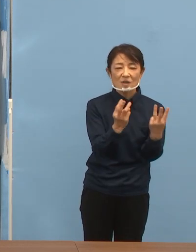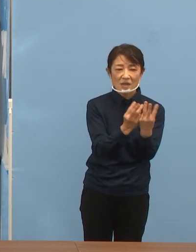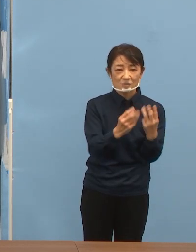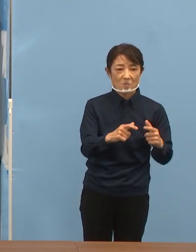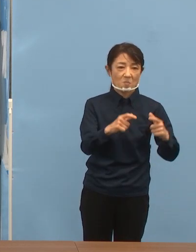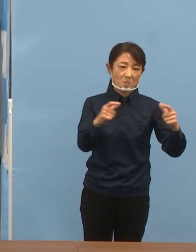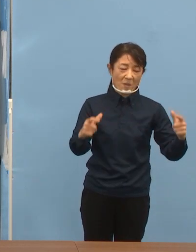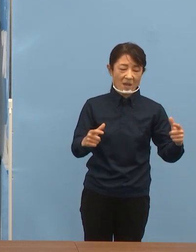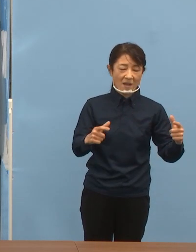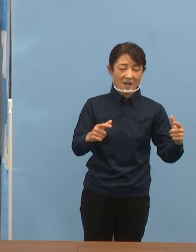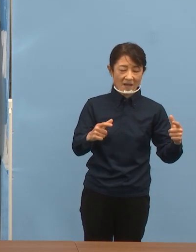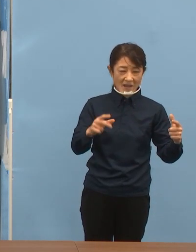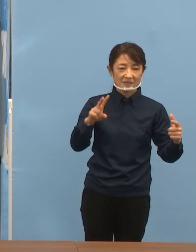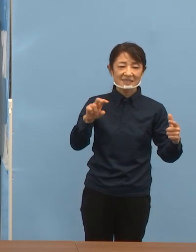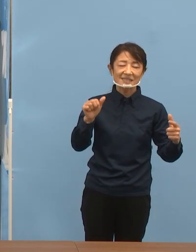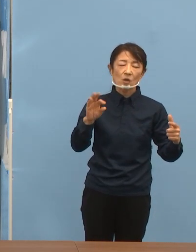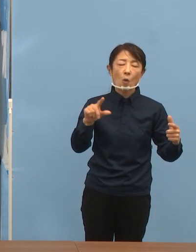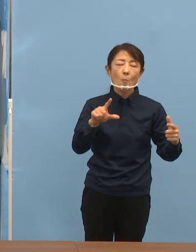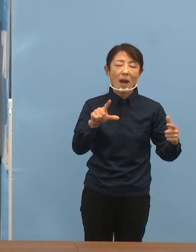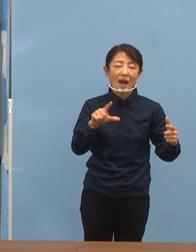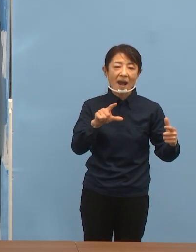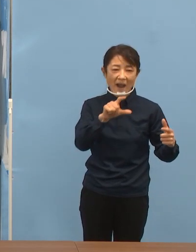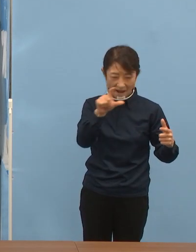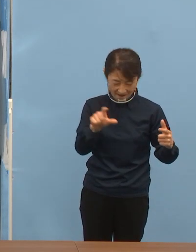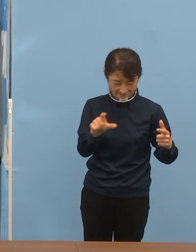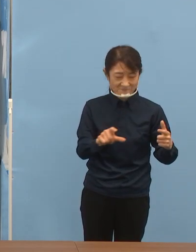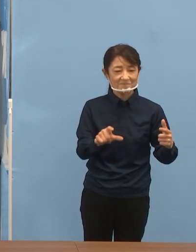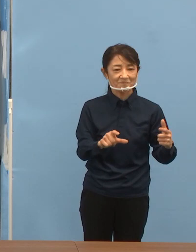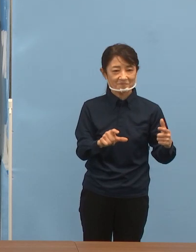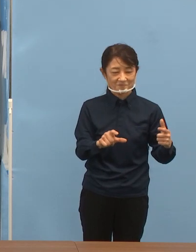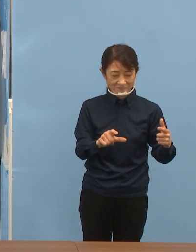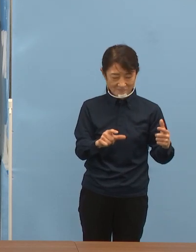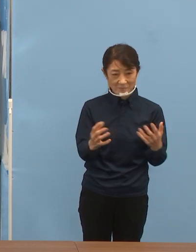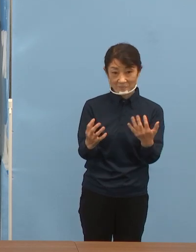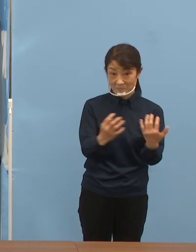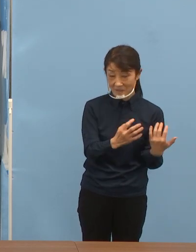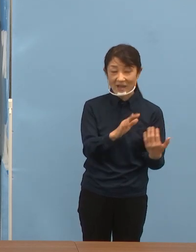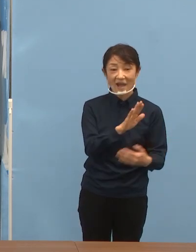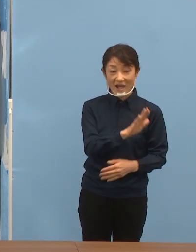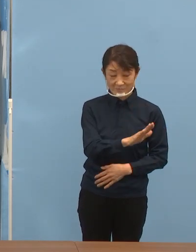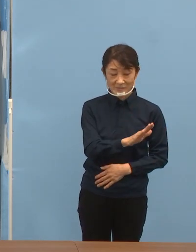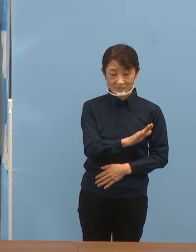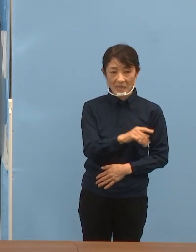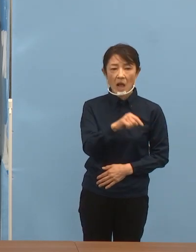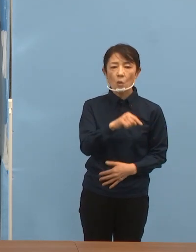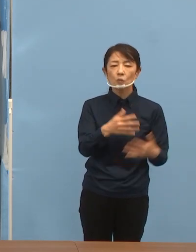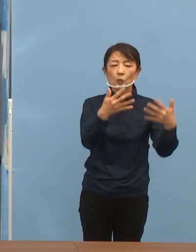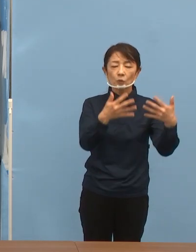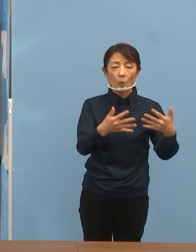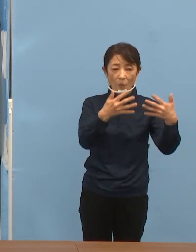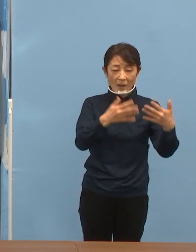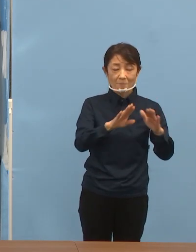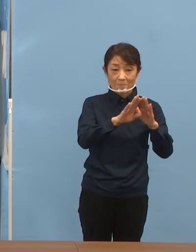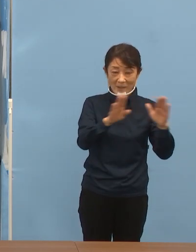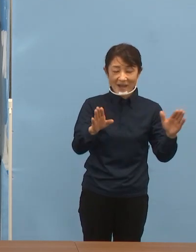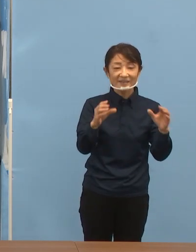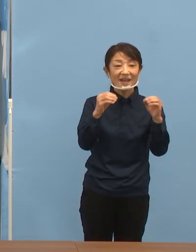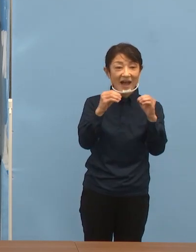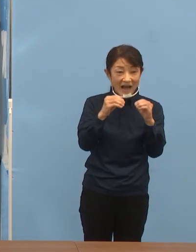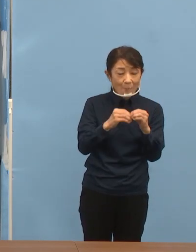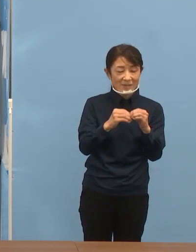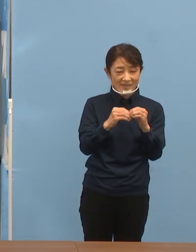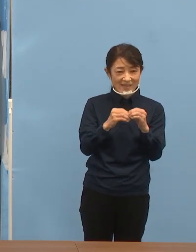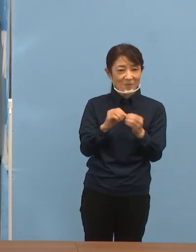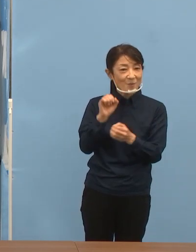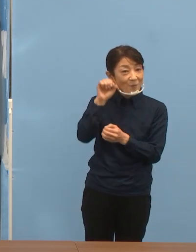くの皆様にご覧いただいているところでございます。この動画公開に合わせまして、このプロジェクトの猫キャラの名前